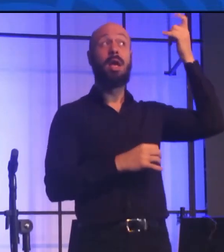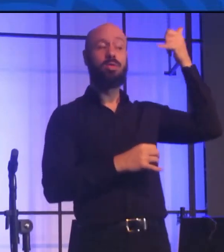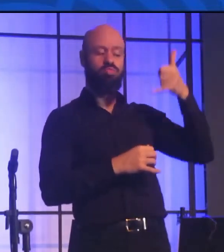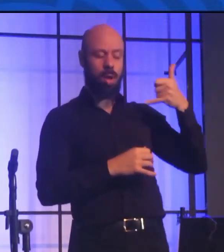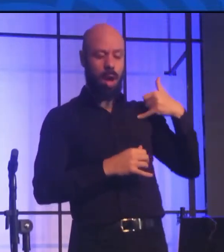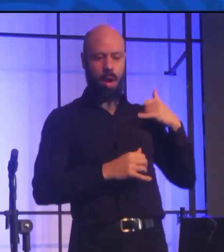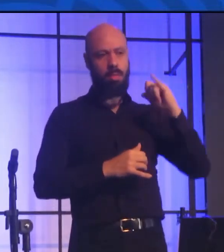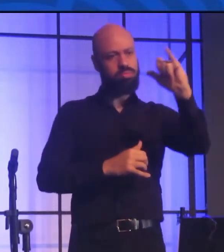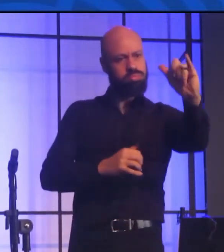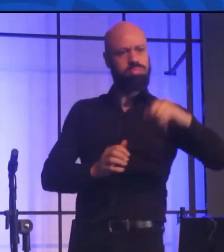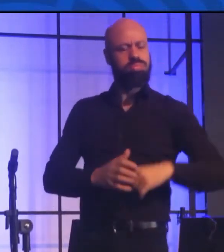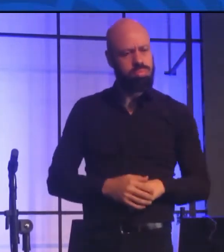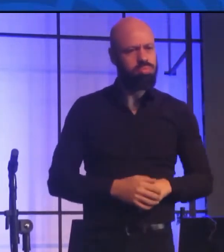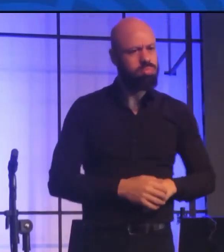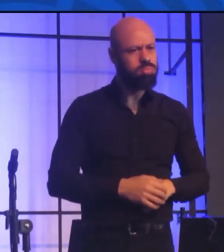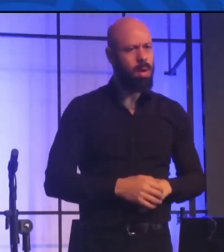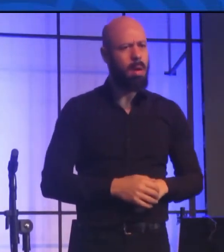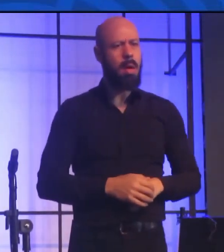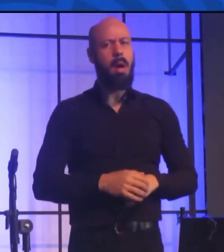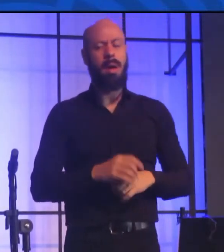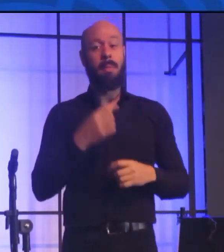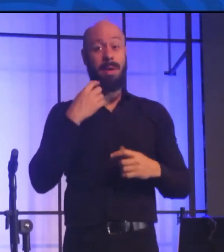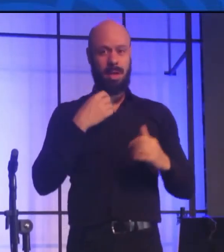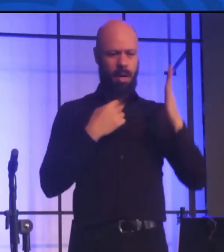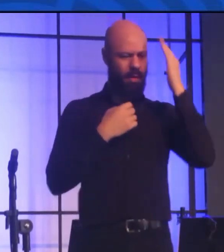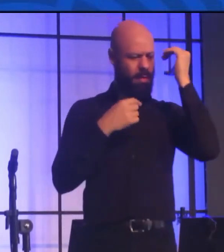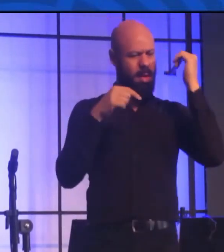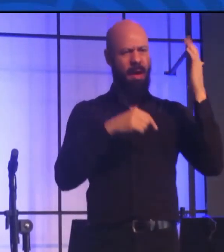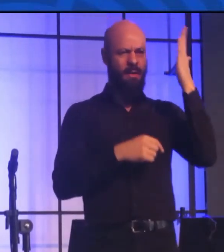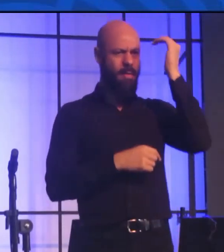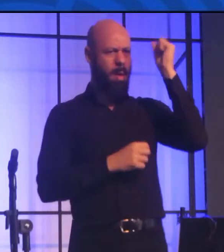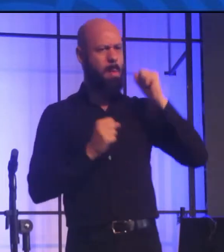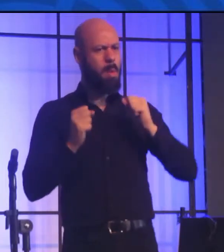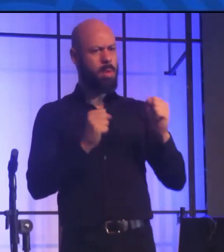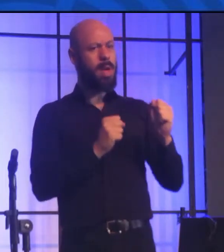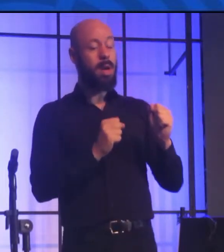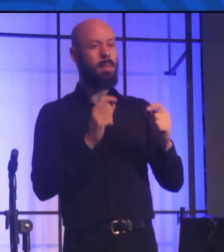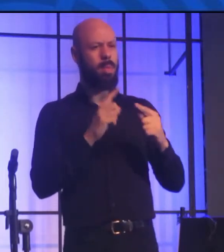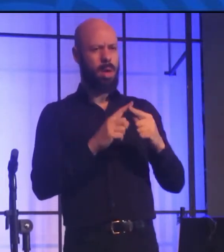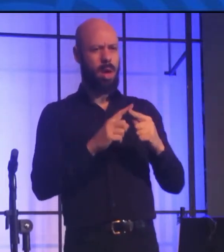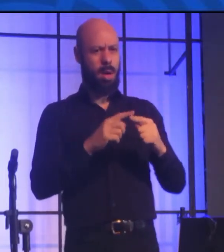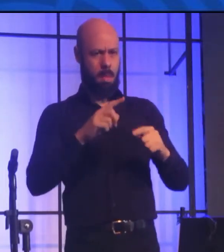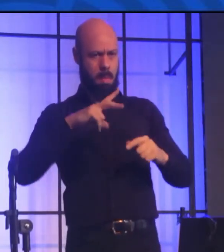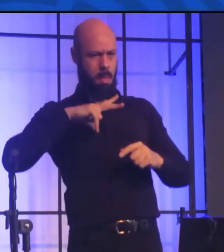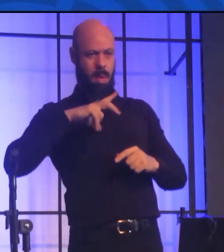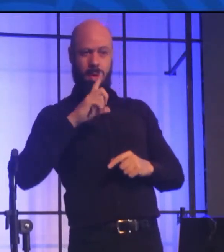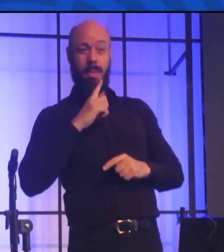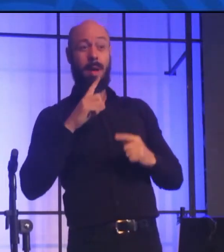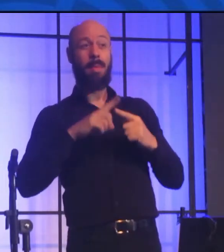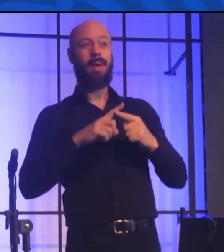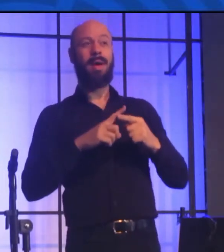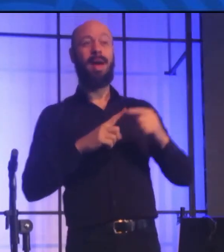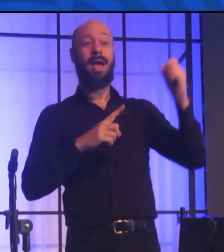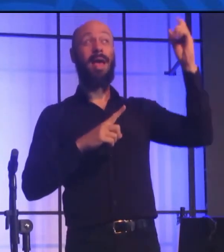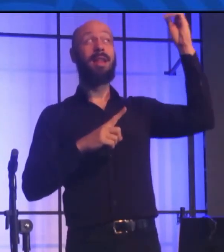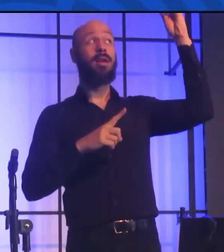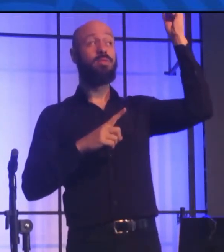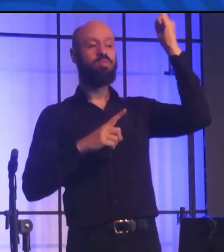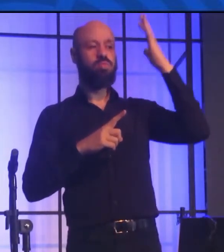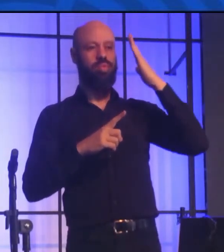devido à influência, à fama, ao poder, à graça de Deus, a escola de profeta cresceu